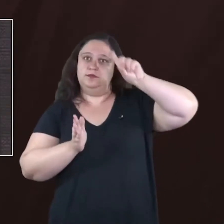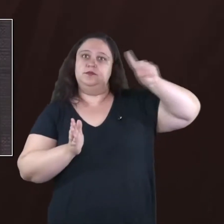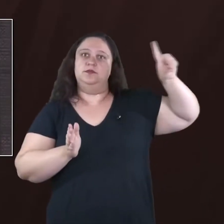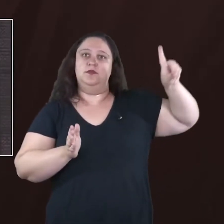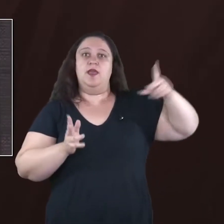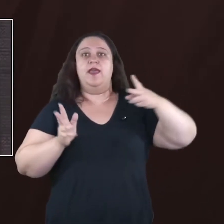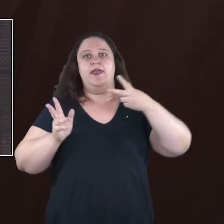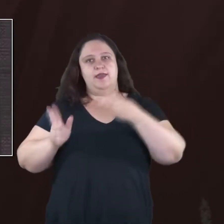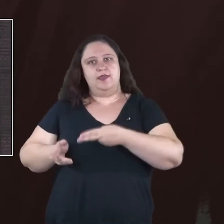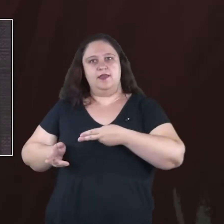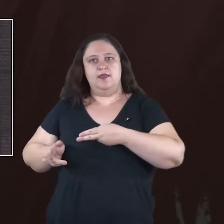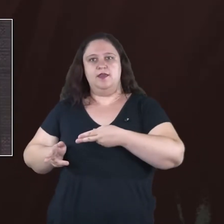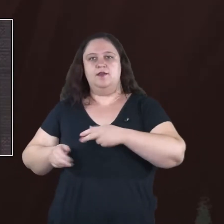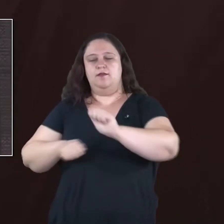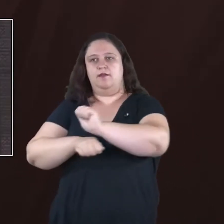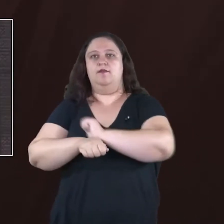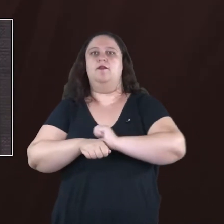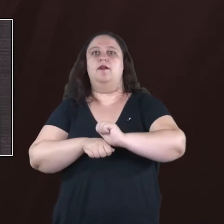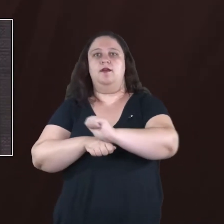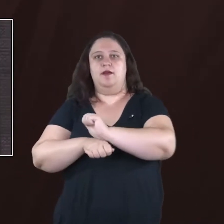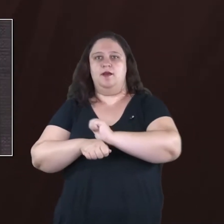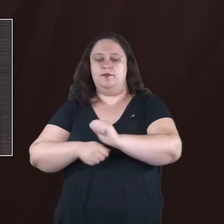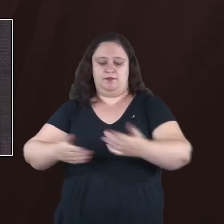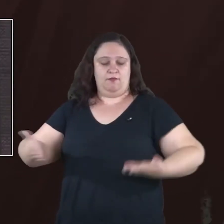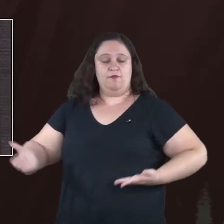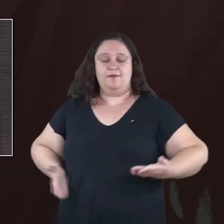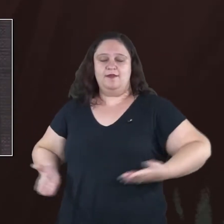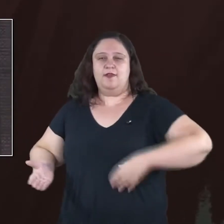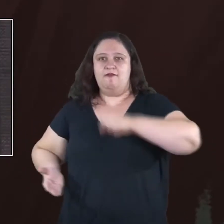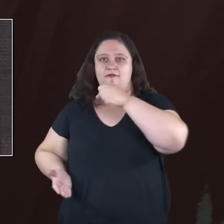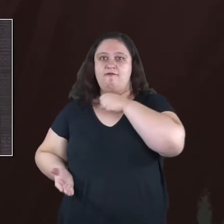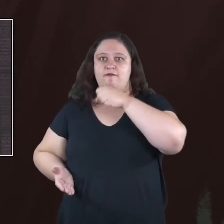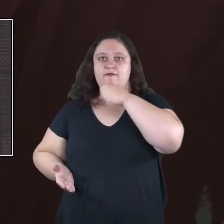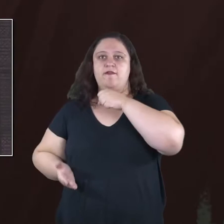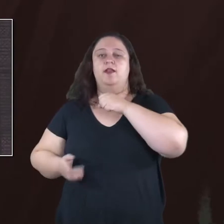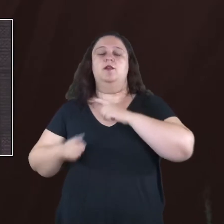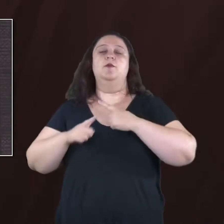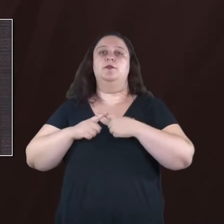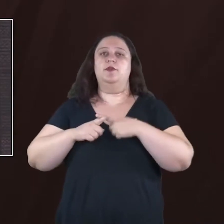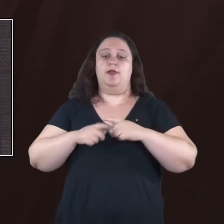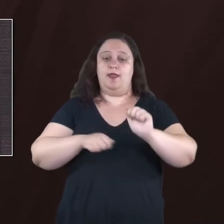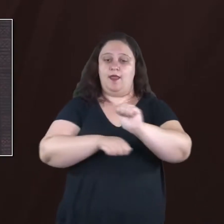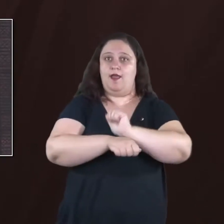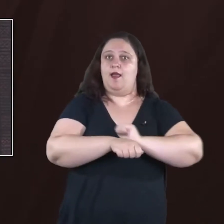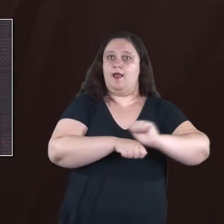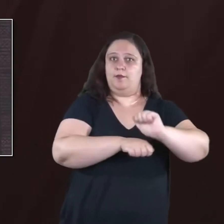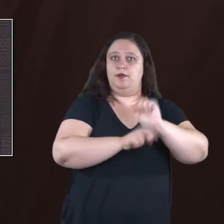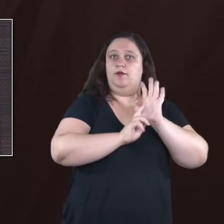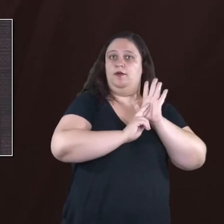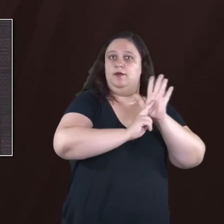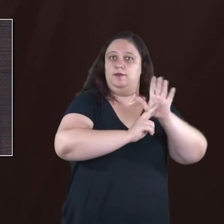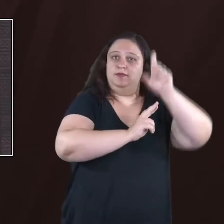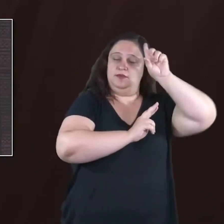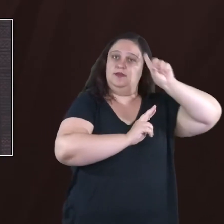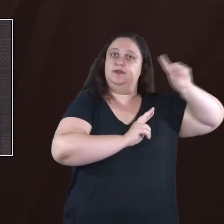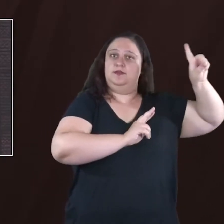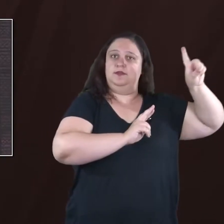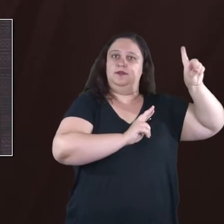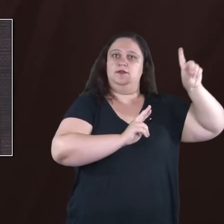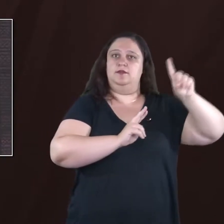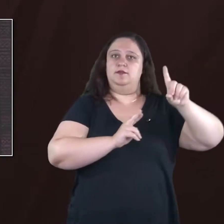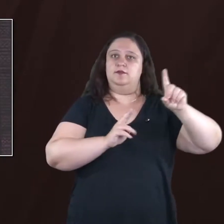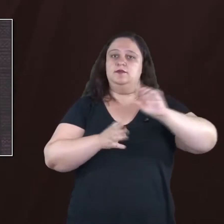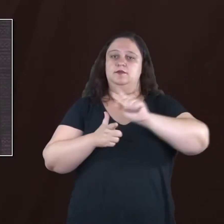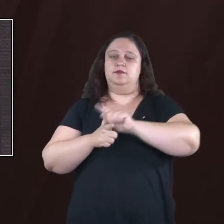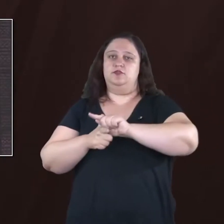antigo da casa de Abraão, porque Abraão representava a Deus em Gênesis 24,